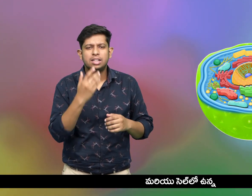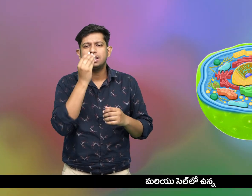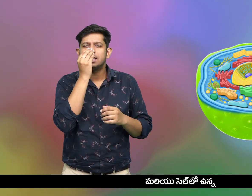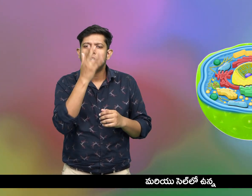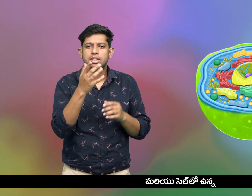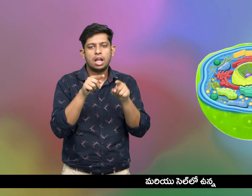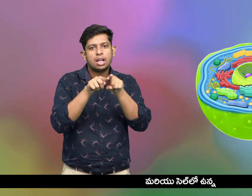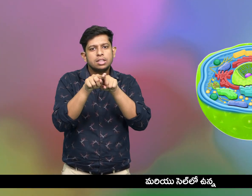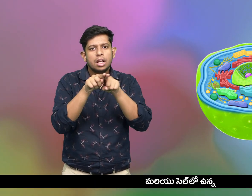మరియు సెల్లో ఉన్న